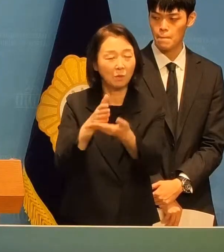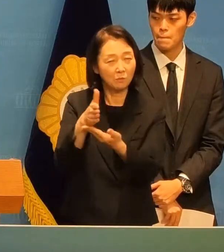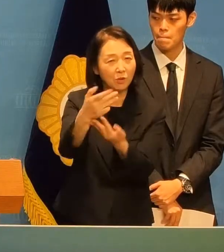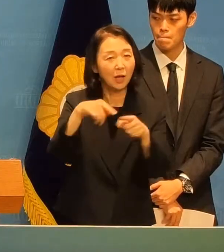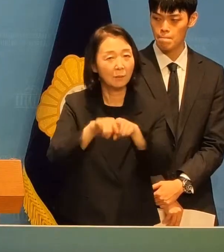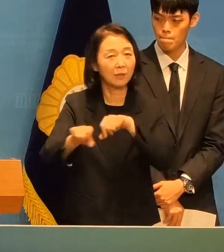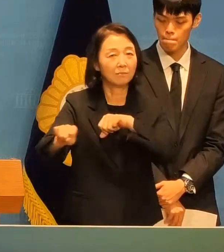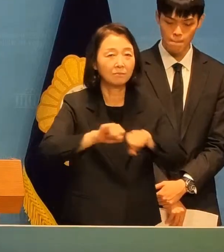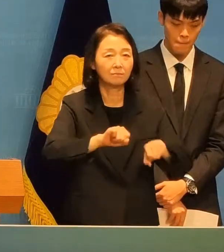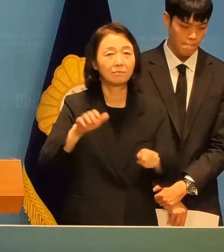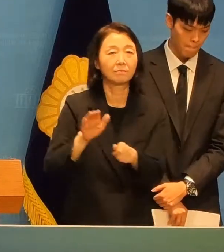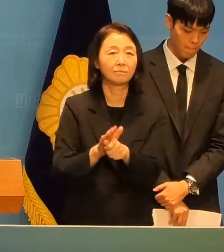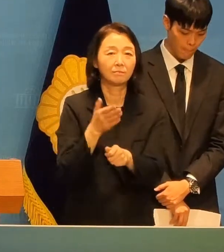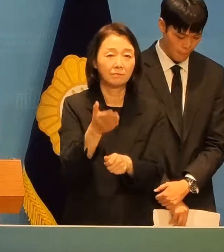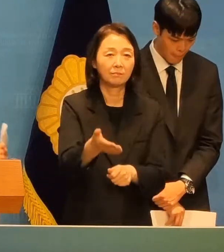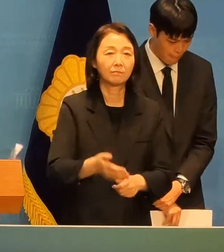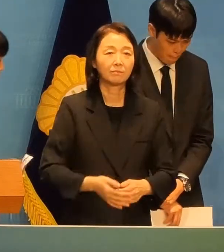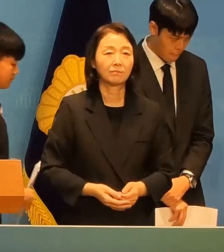나서겠습니다.